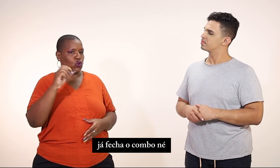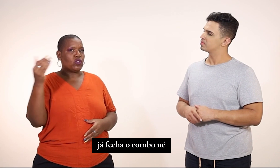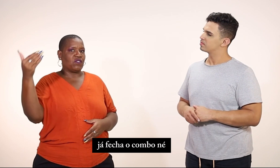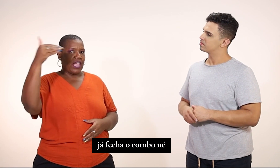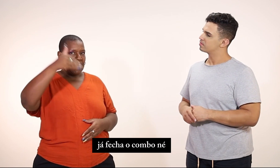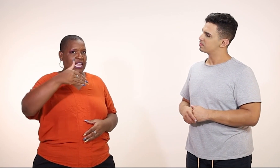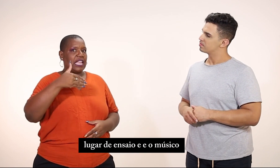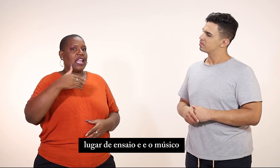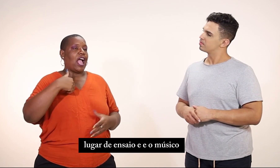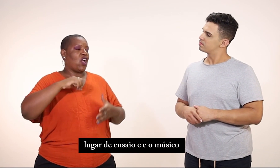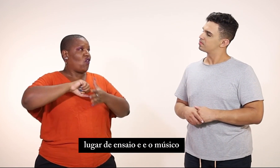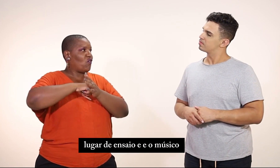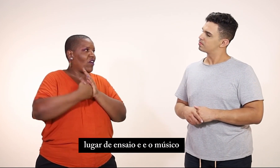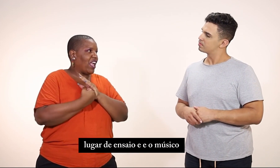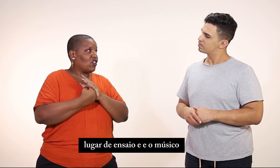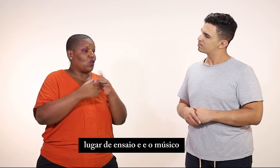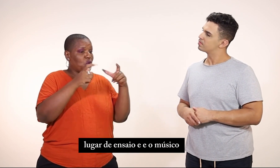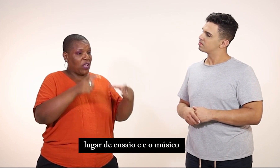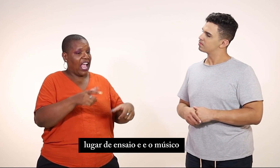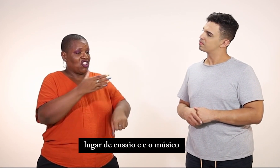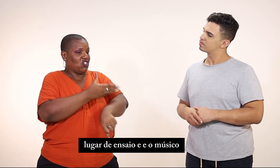combo, né? Lugar de ensaio e o músico.